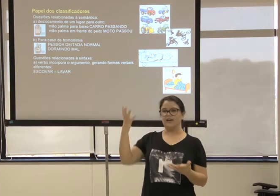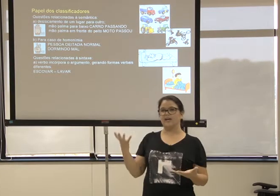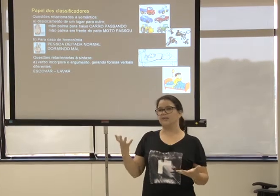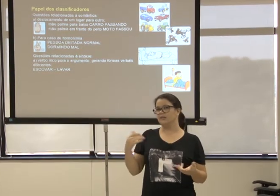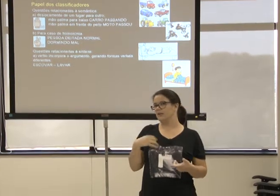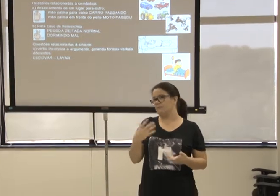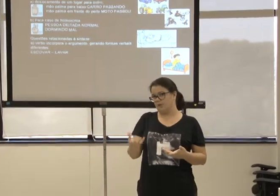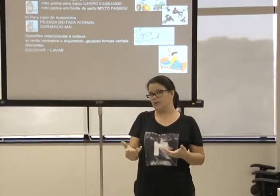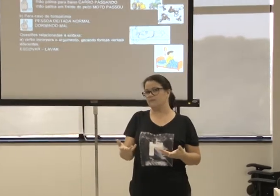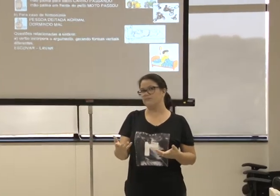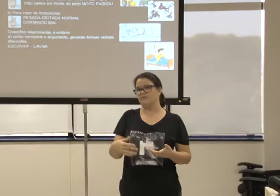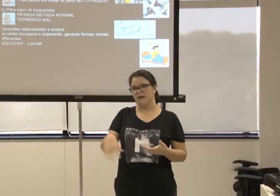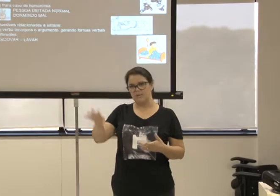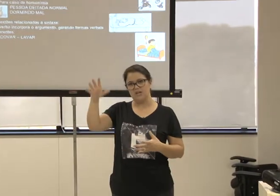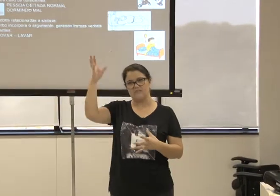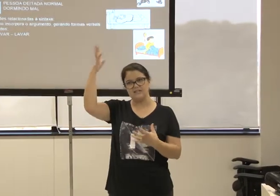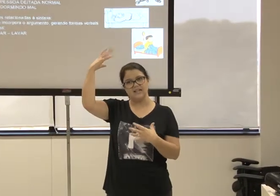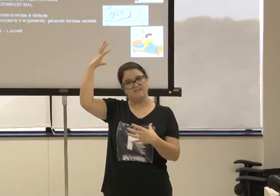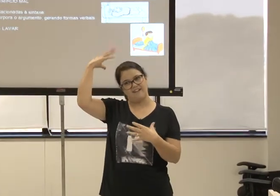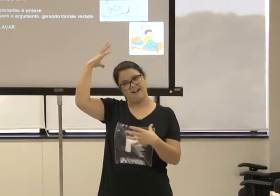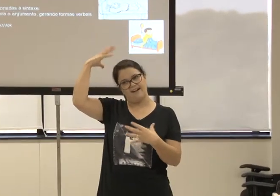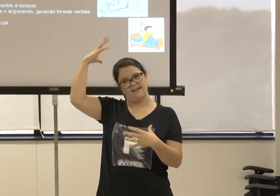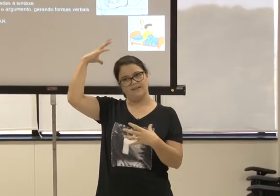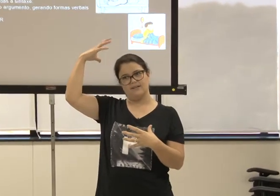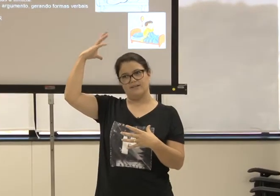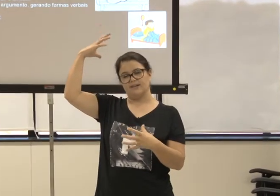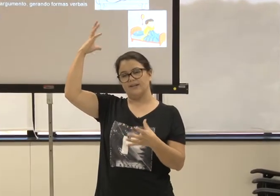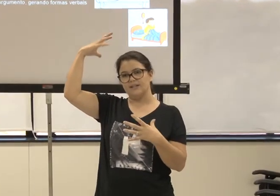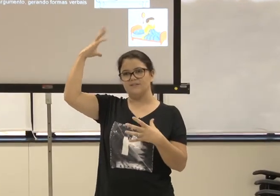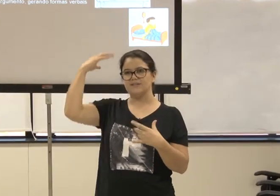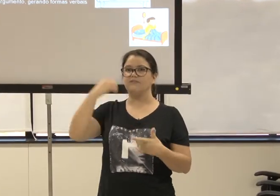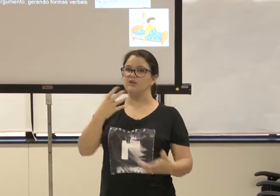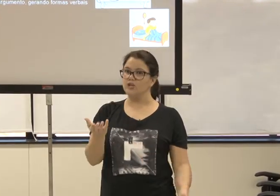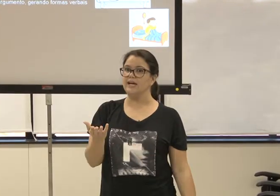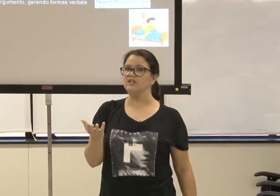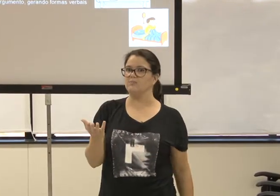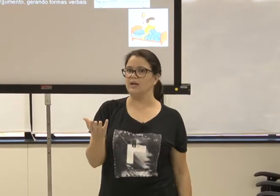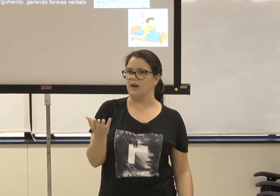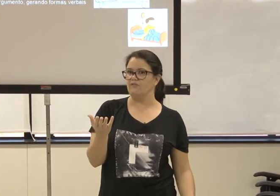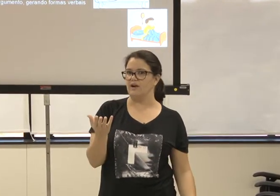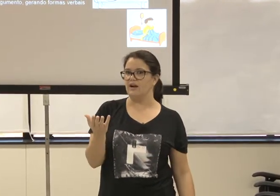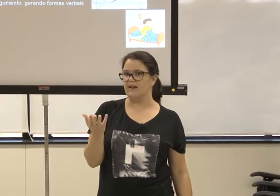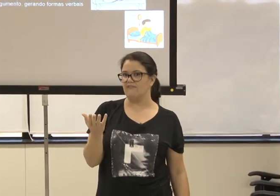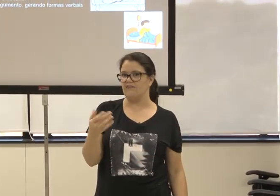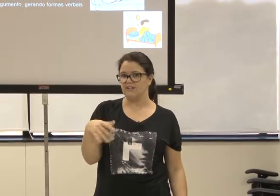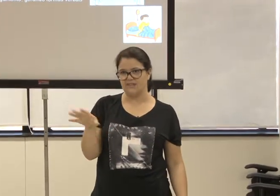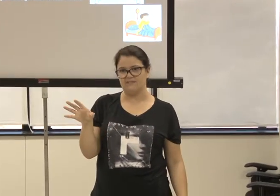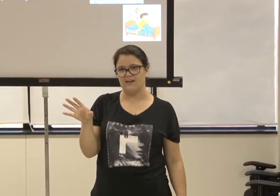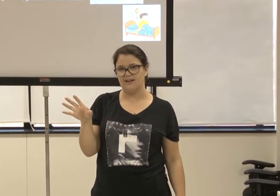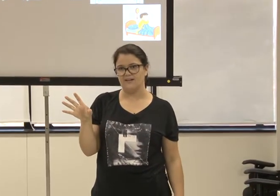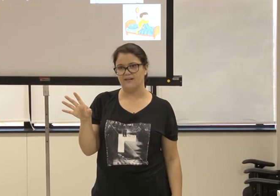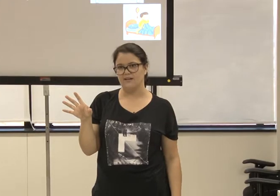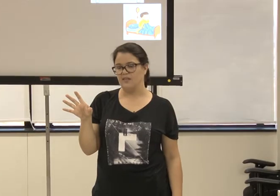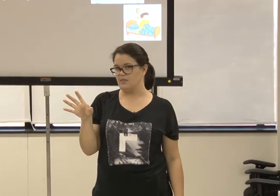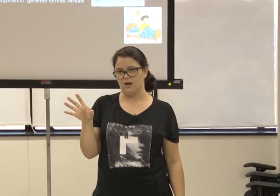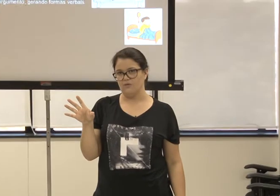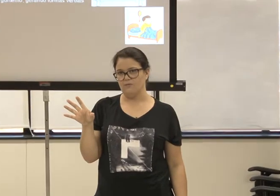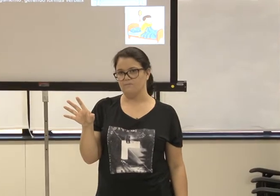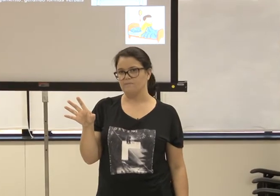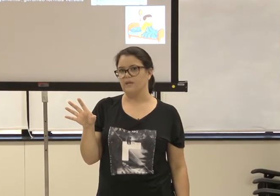Porque em Minas a pessoa fala, menino vai se lavar. Criança vai se lavar. No Nordeste também, né? Fala lavar, vai se lavar? Não? Se